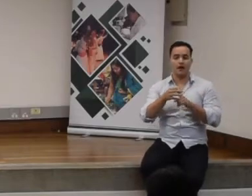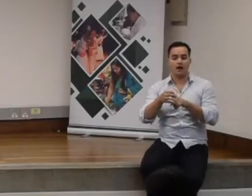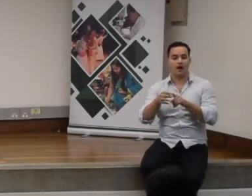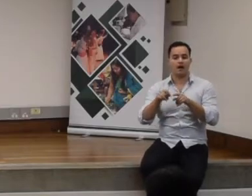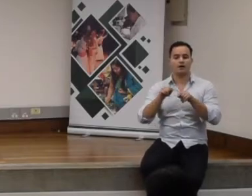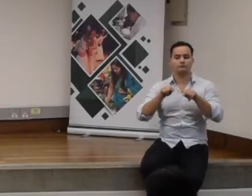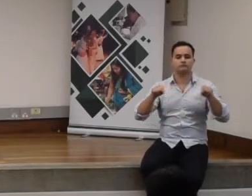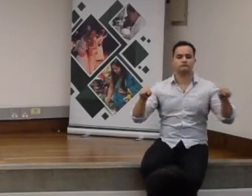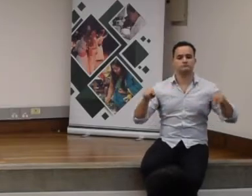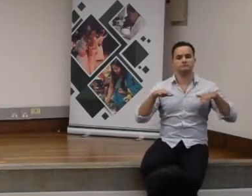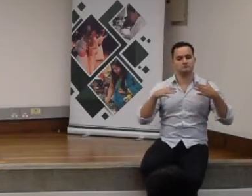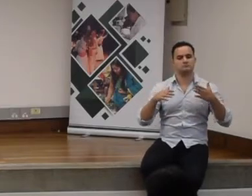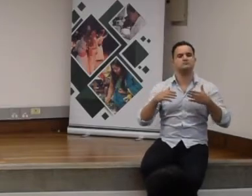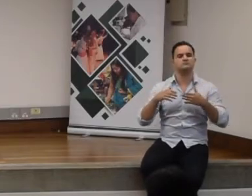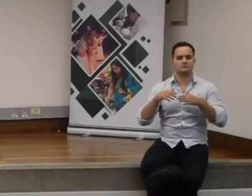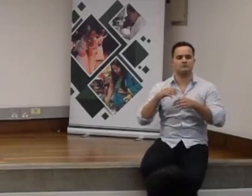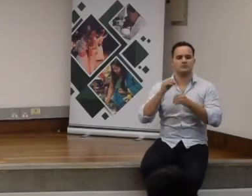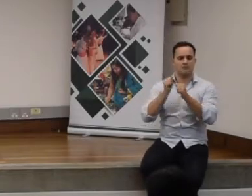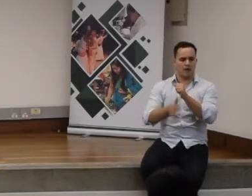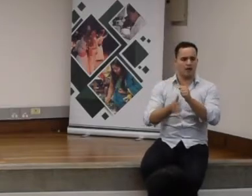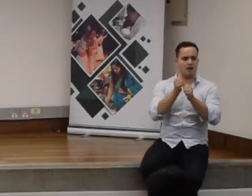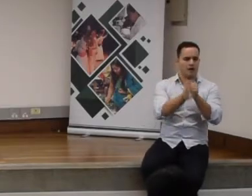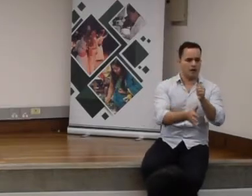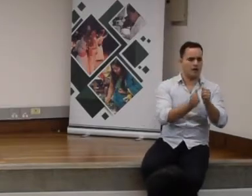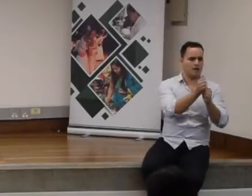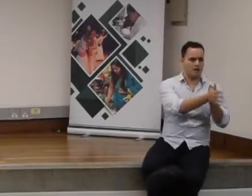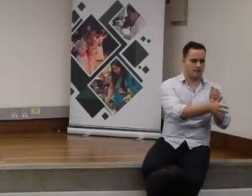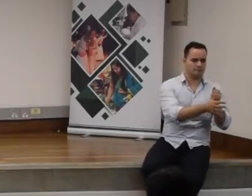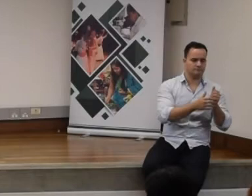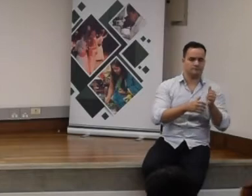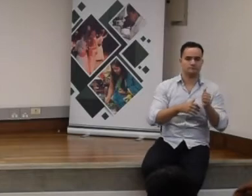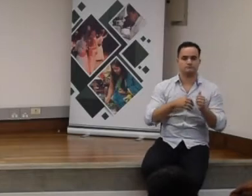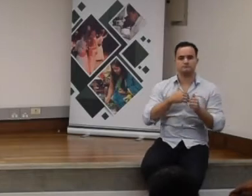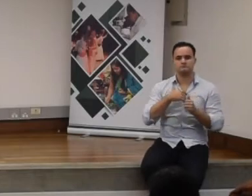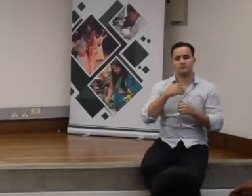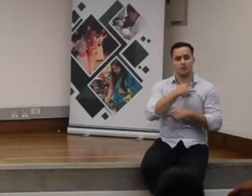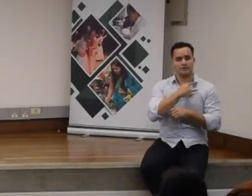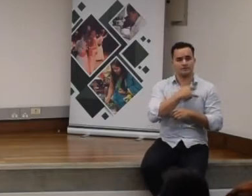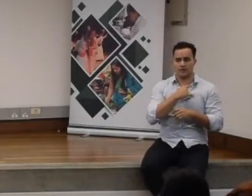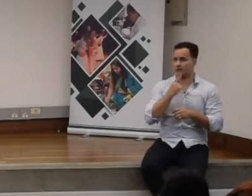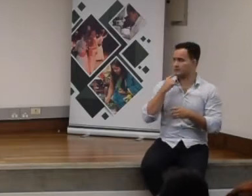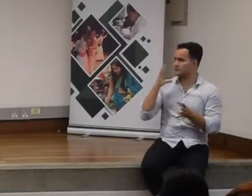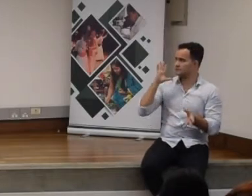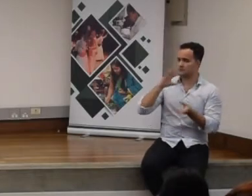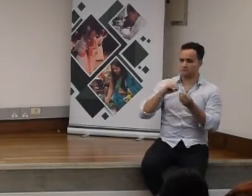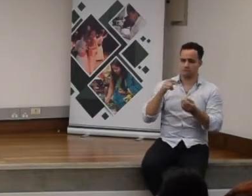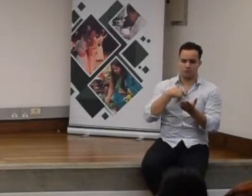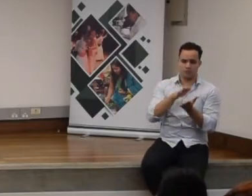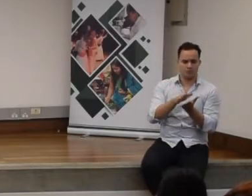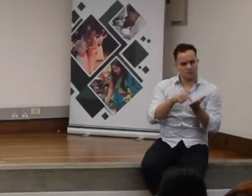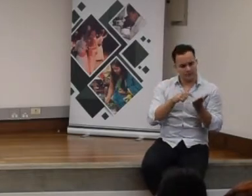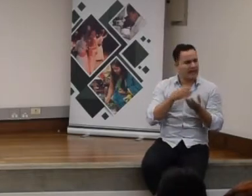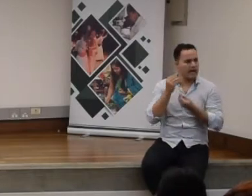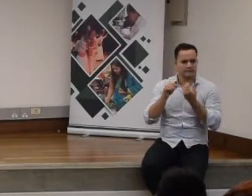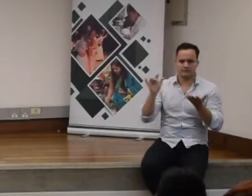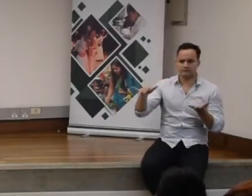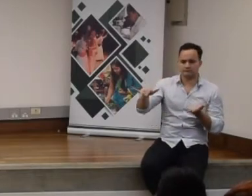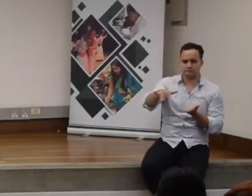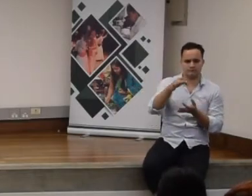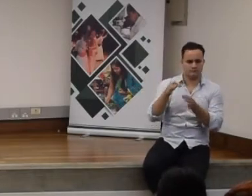subregiones. Hace un recuento breve de las formas de presencia que la universidad ha tenido en cada una de ellas y la participación que